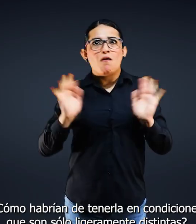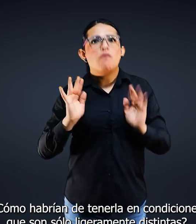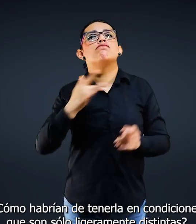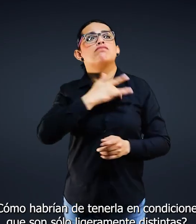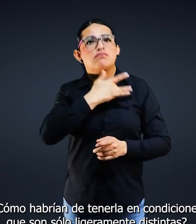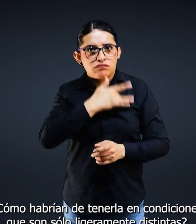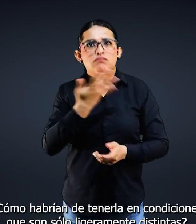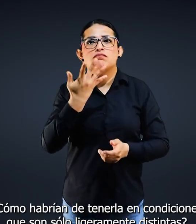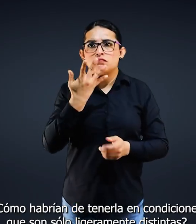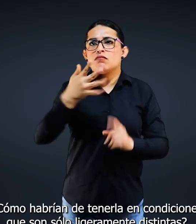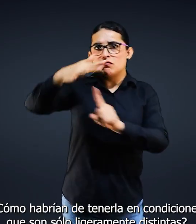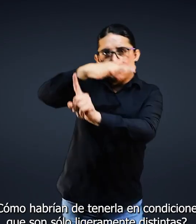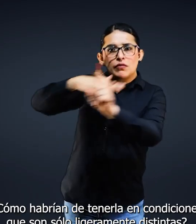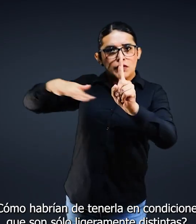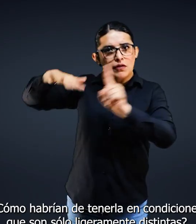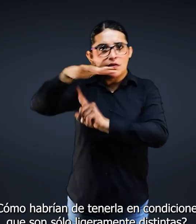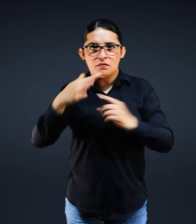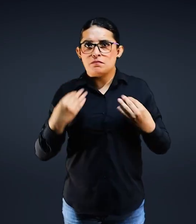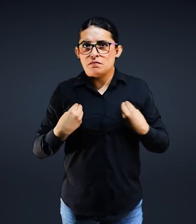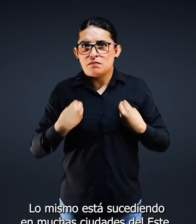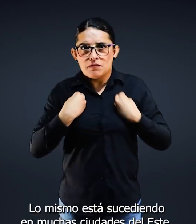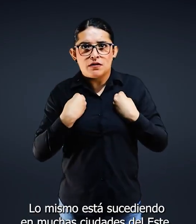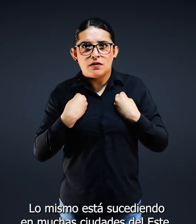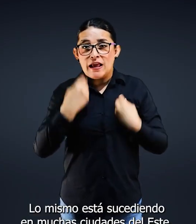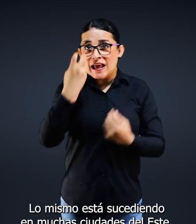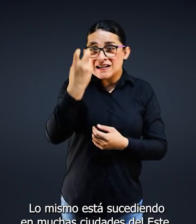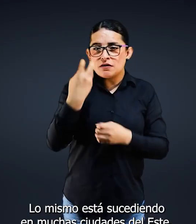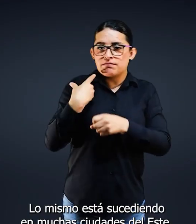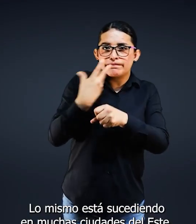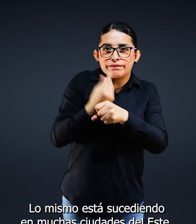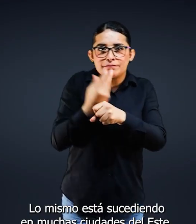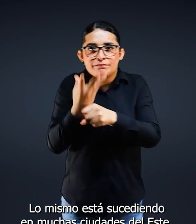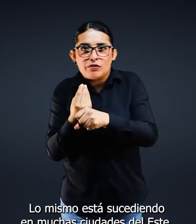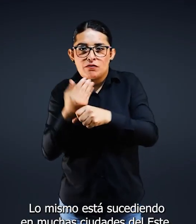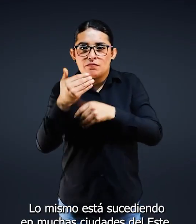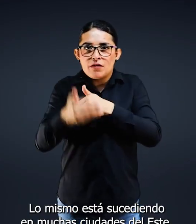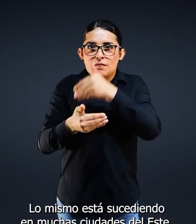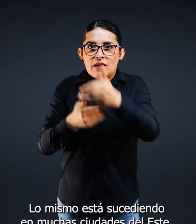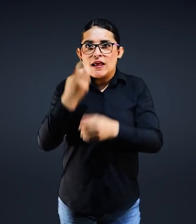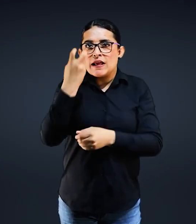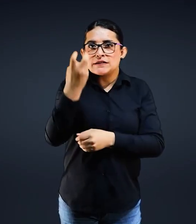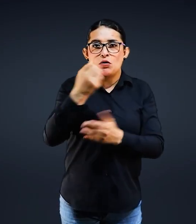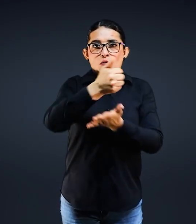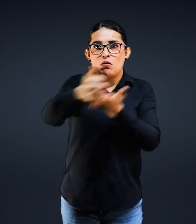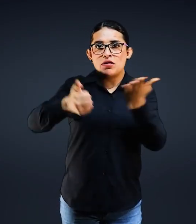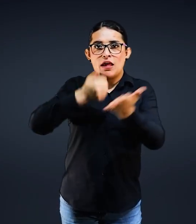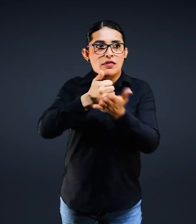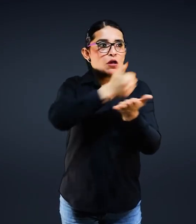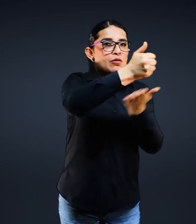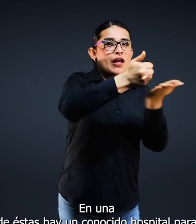condiciones que son solo ligeramente distintas, lo mismo está sucediendo en muchas ciudades del este. En